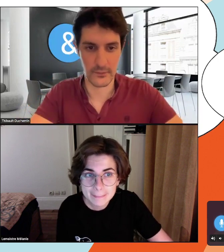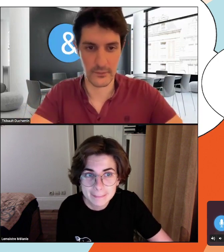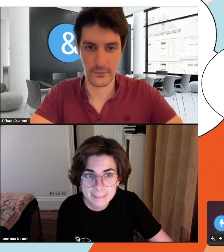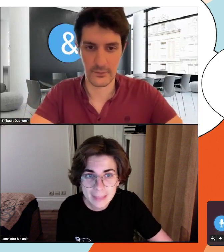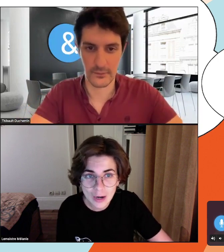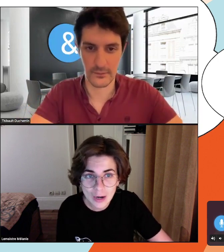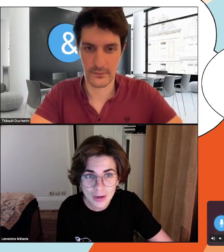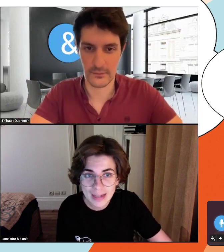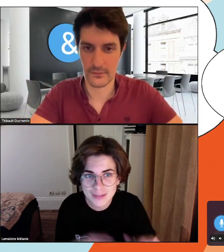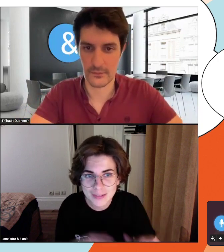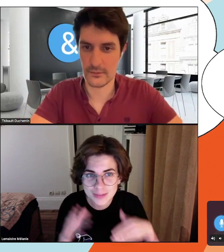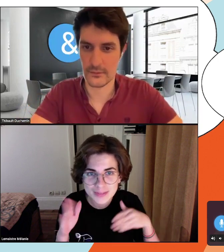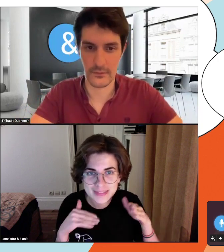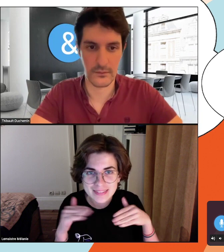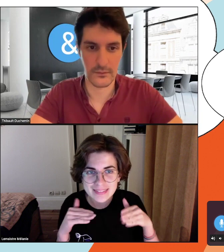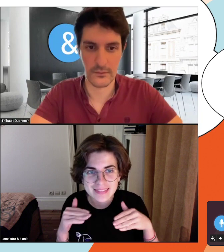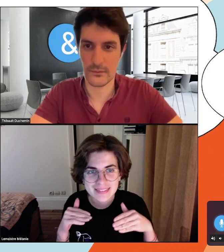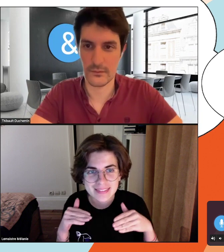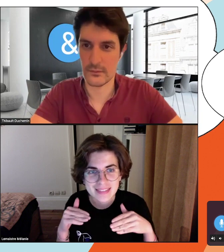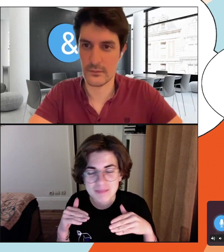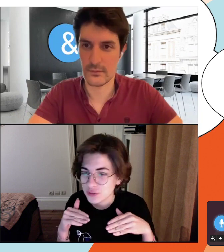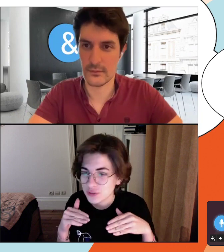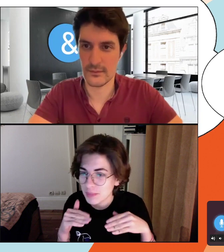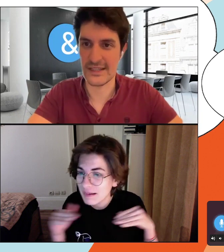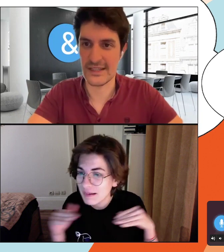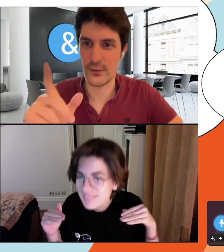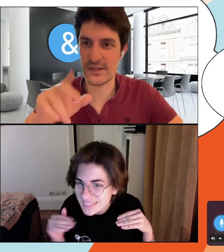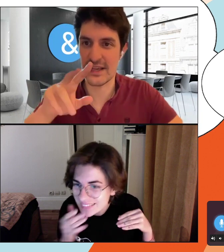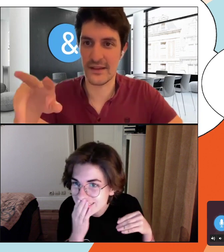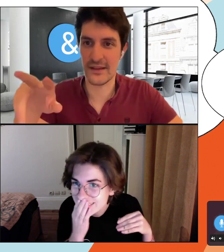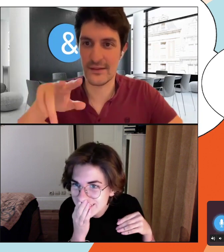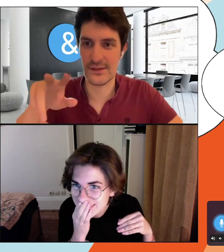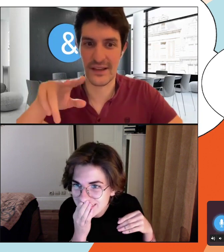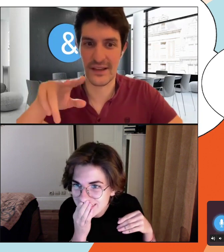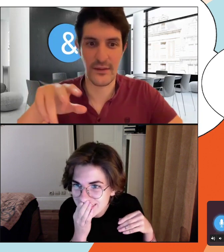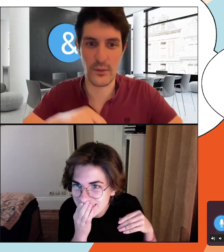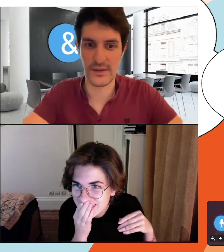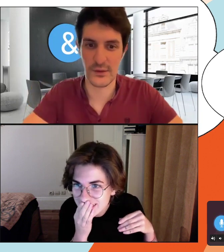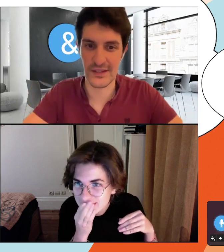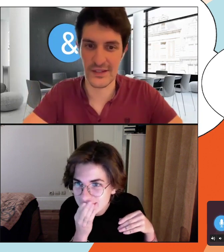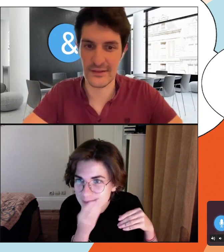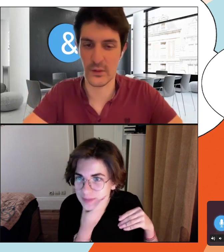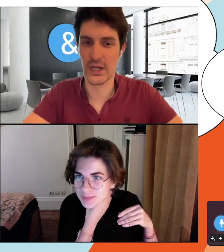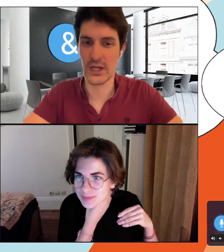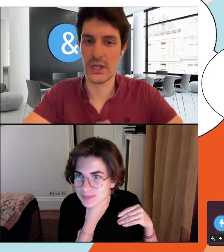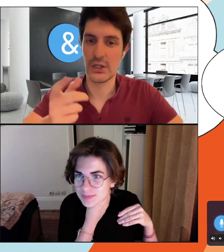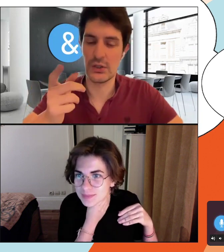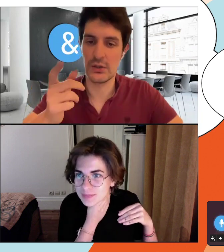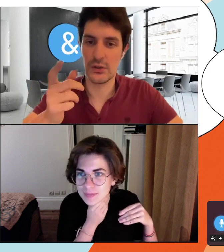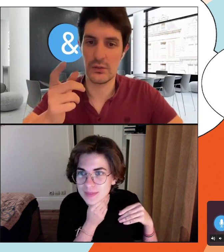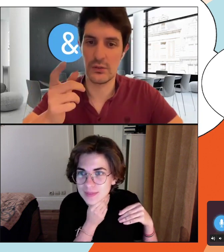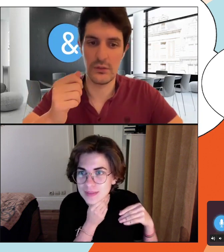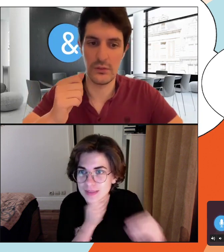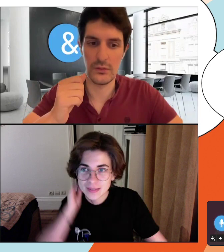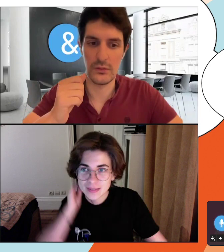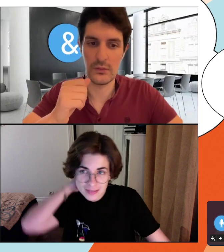Ah, ça marche pas. Est-ce que vous arrivez à voir ce que je dis? Non.